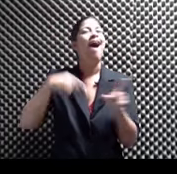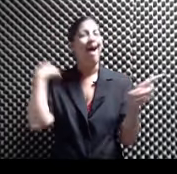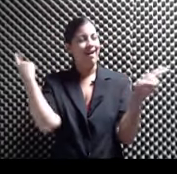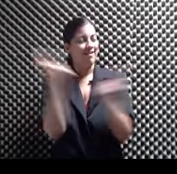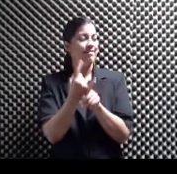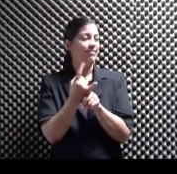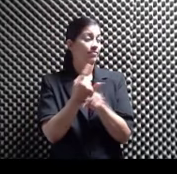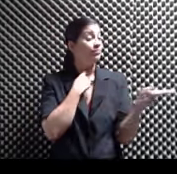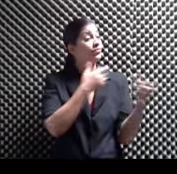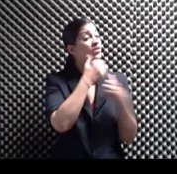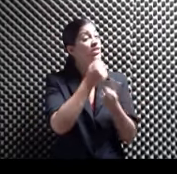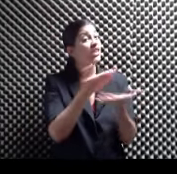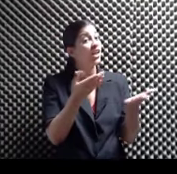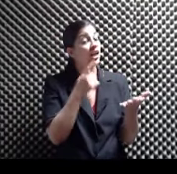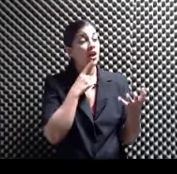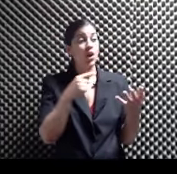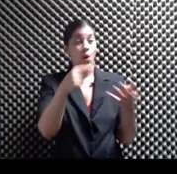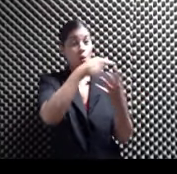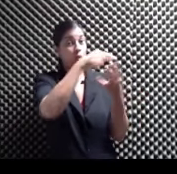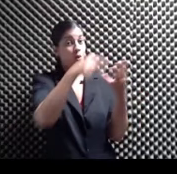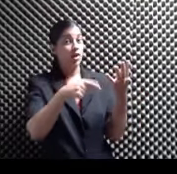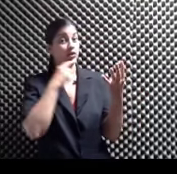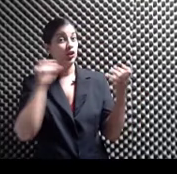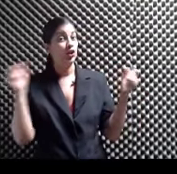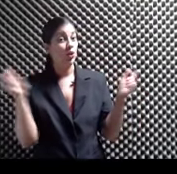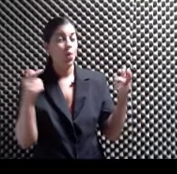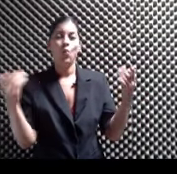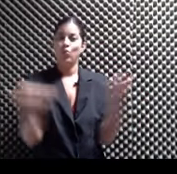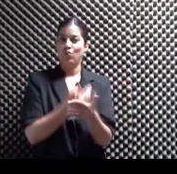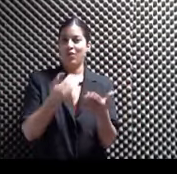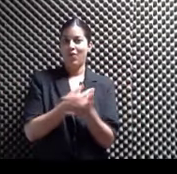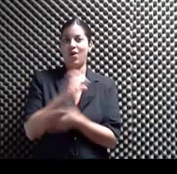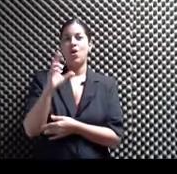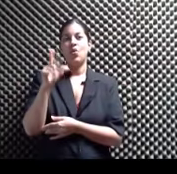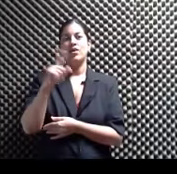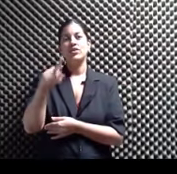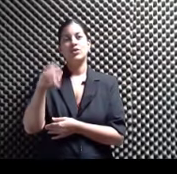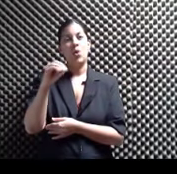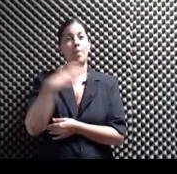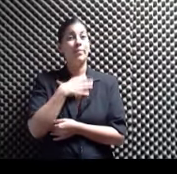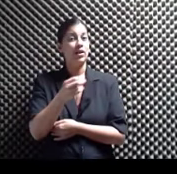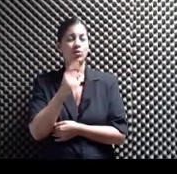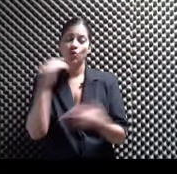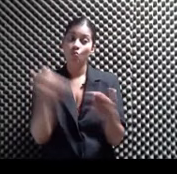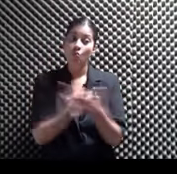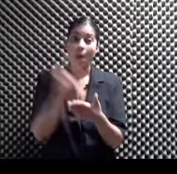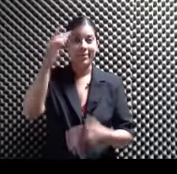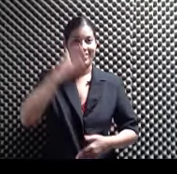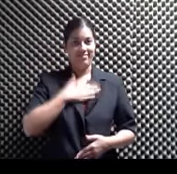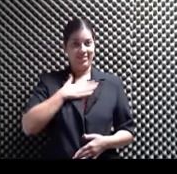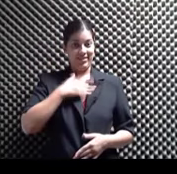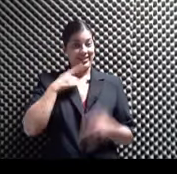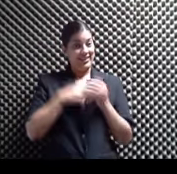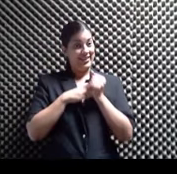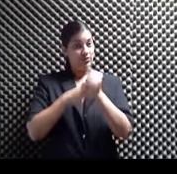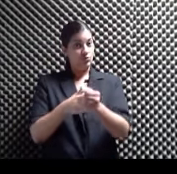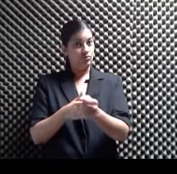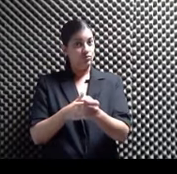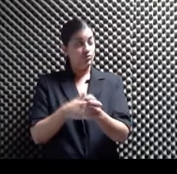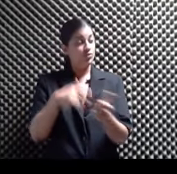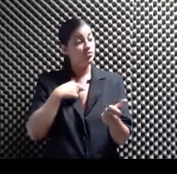esta pieza, los cuatro son nuevos en Cuarzo Blanco y los cuatro son nuevos para mí en términos de dirección. Que yo,